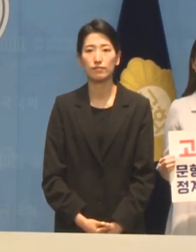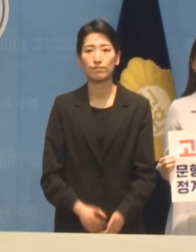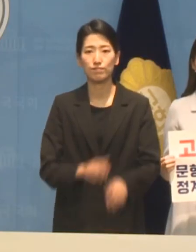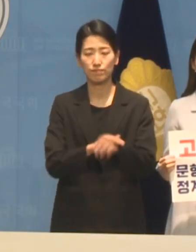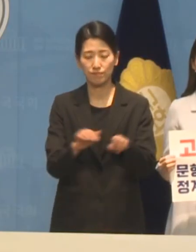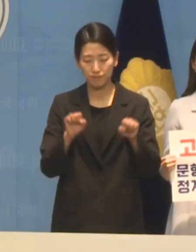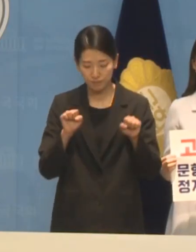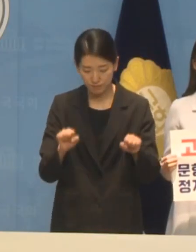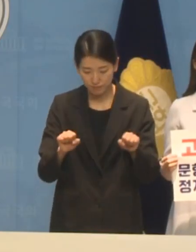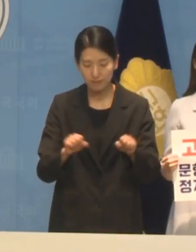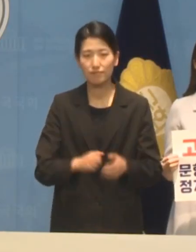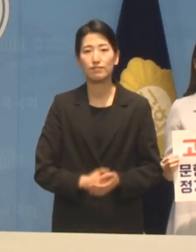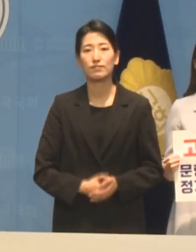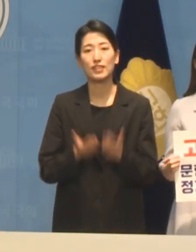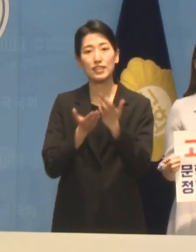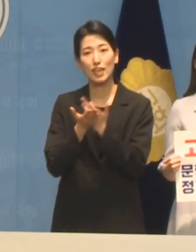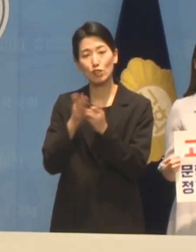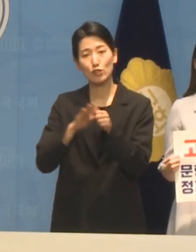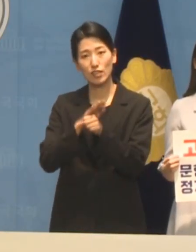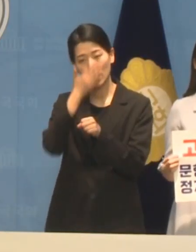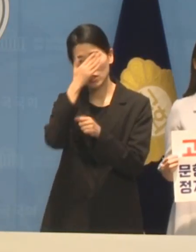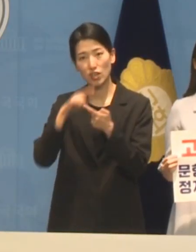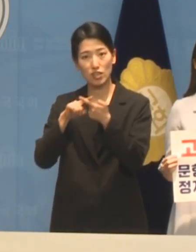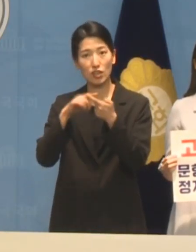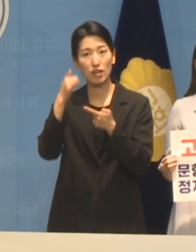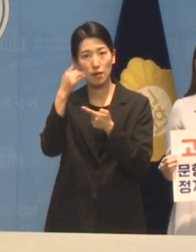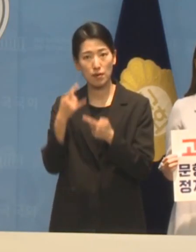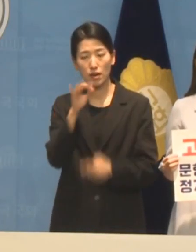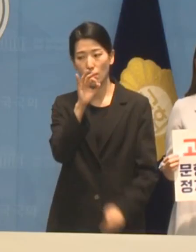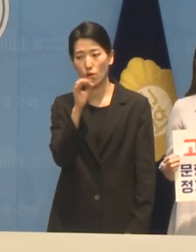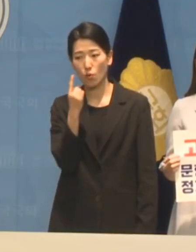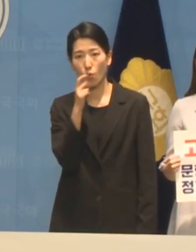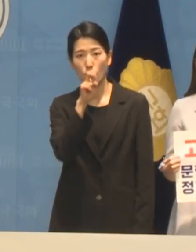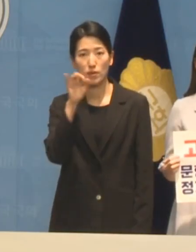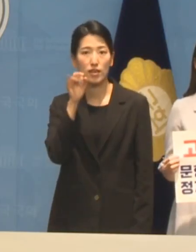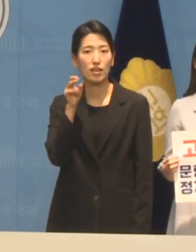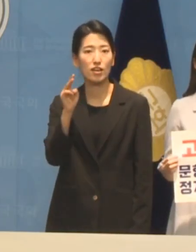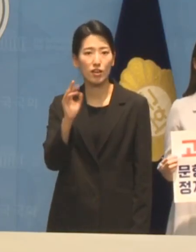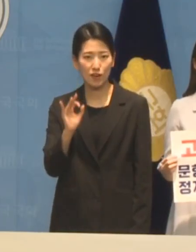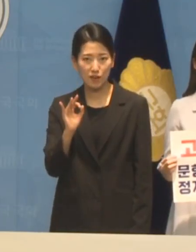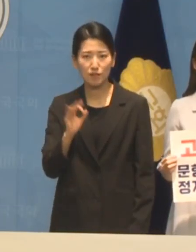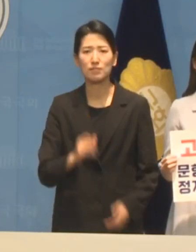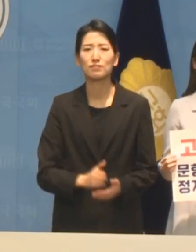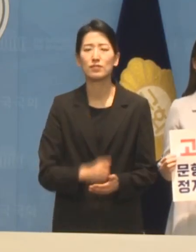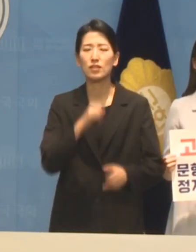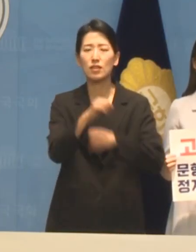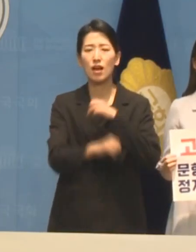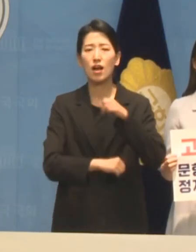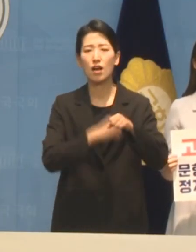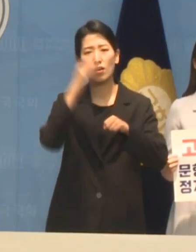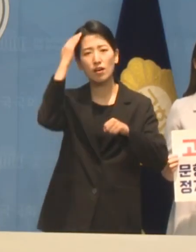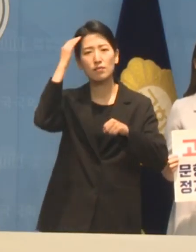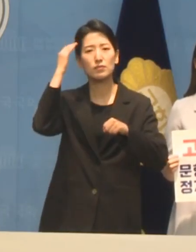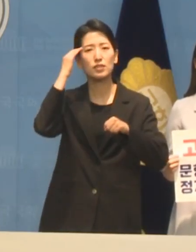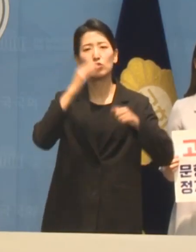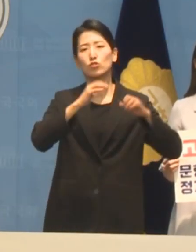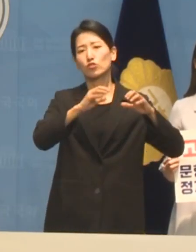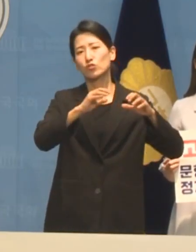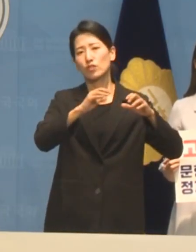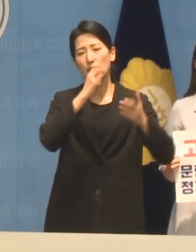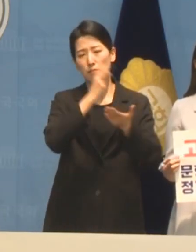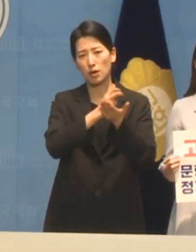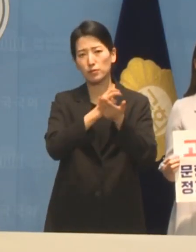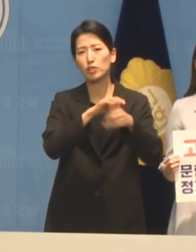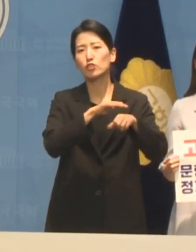네, 안녕하십니까. 제주사랑청년연합회 오미영입니다. 자유민주주의 대한민국의